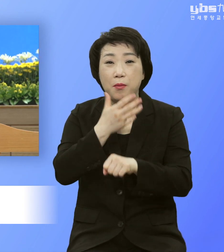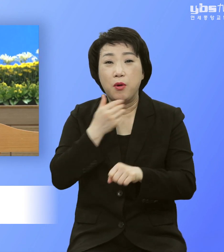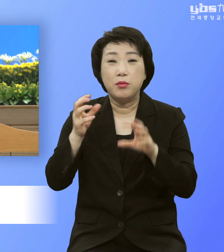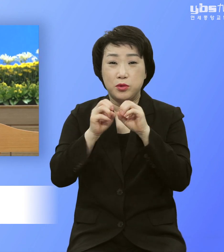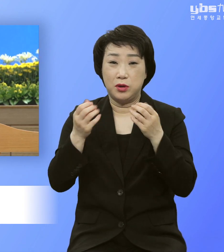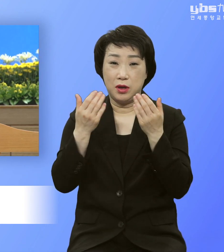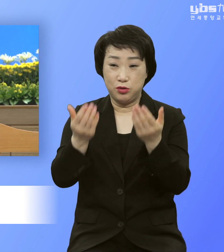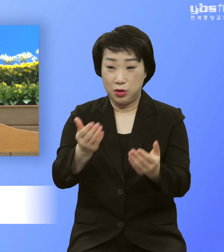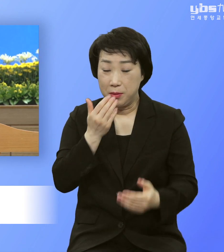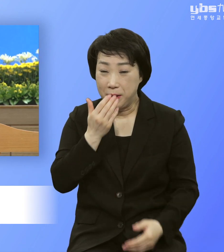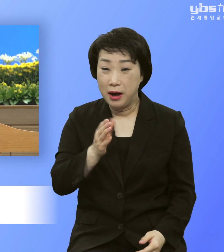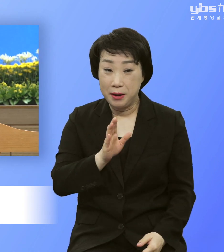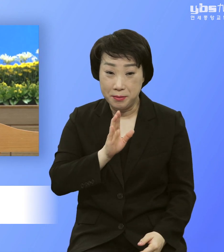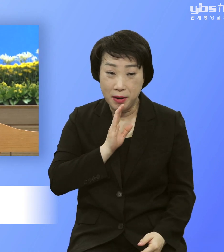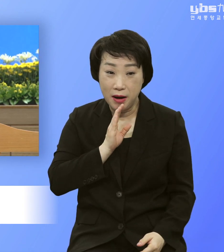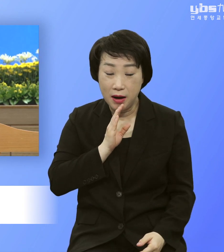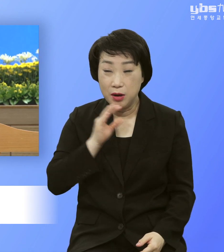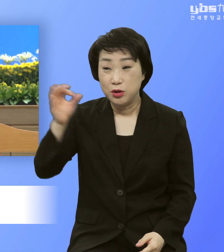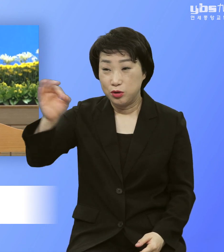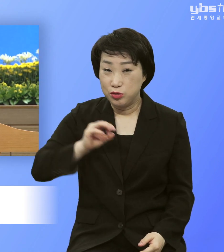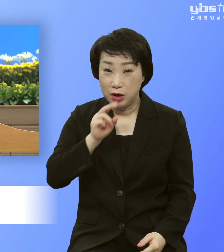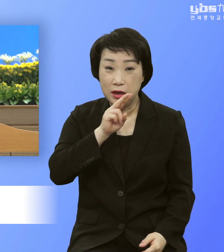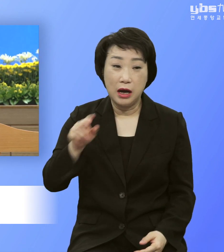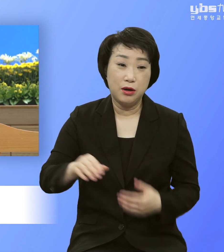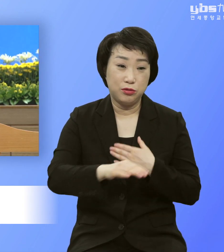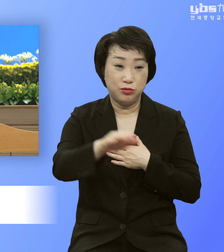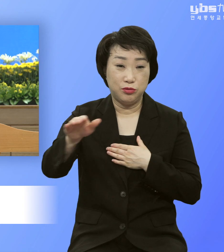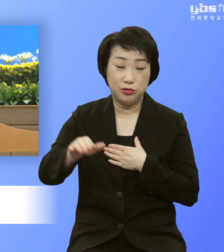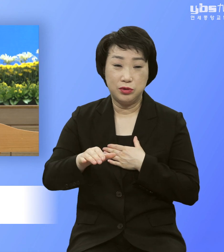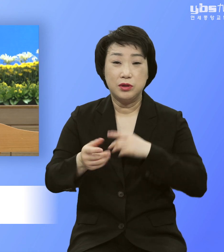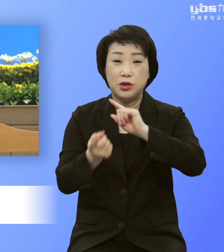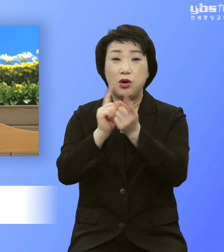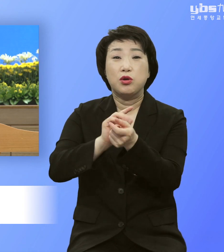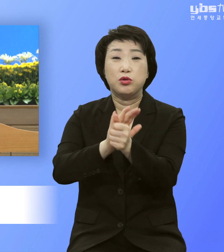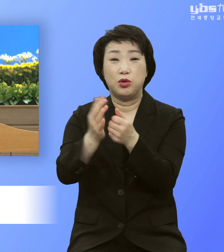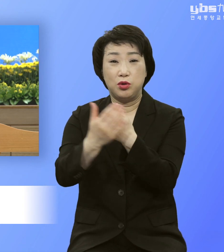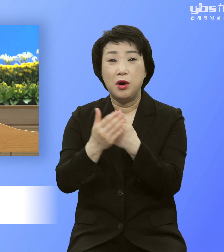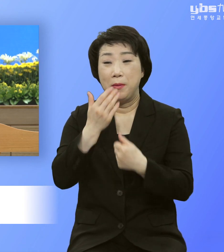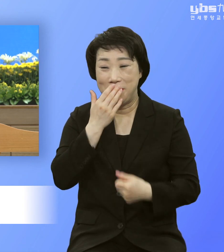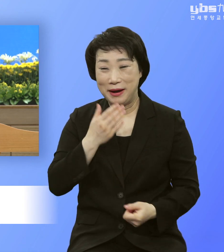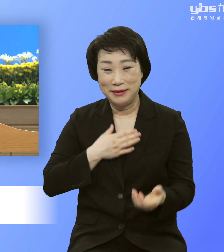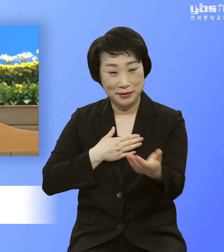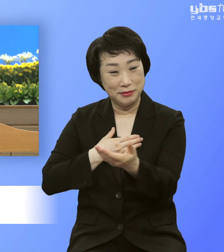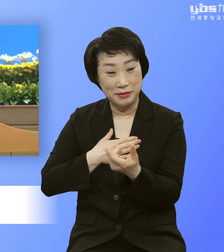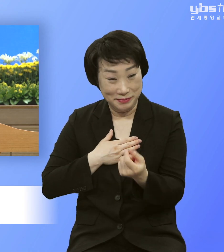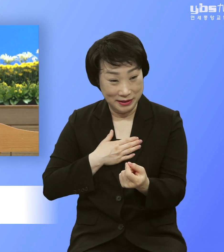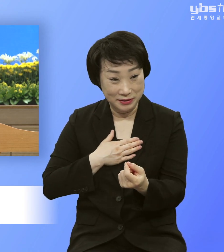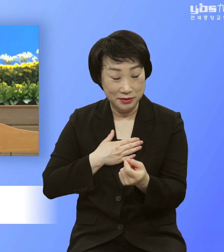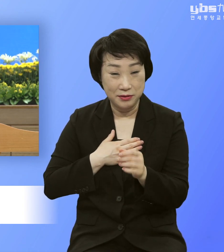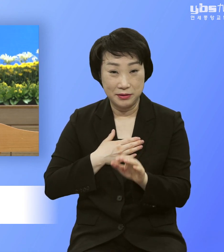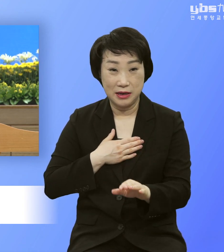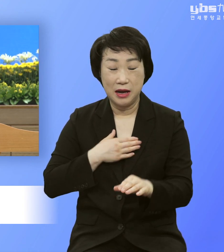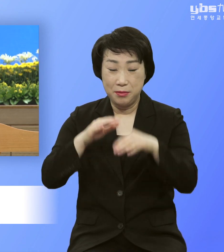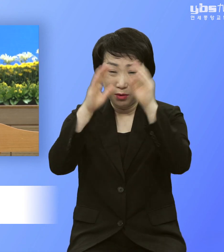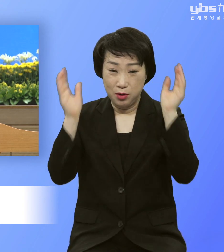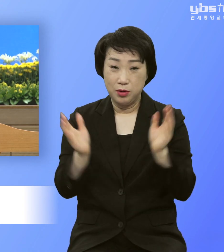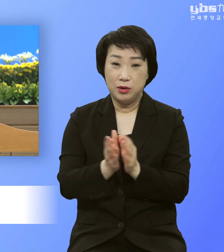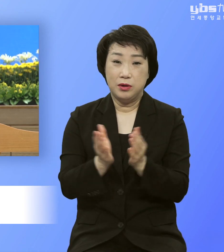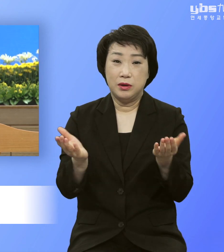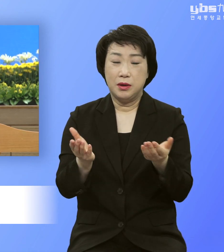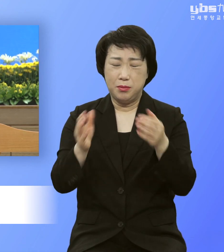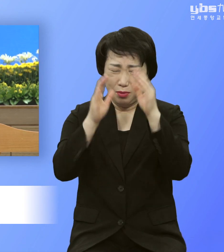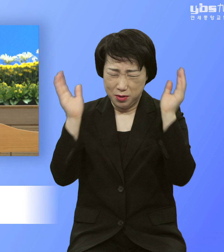전하고, 물질을 주셔야 우리는 정말로 서로 구제도 오고 돕지 않냐 이 말이에요. 이 모든